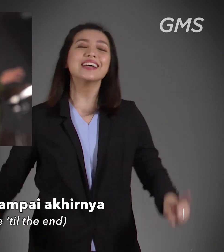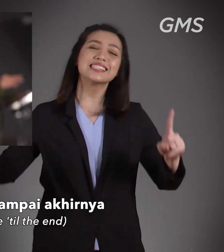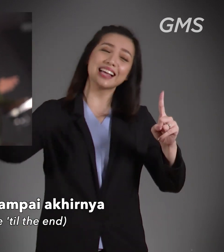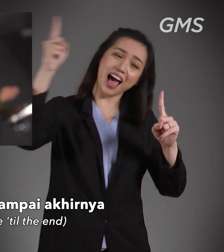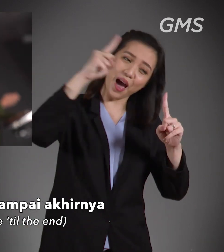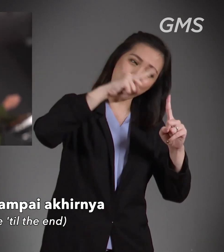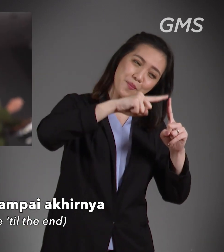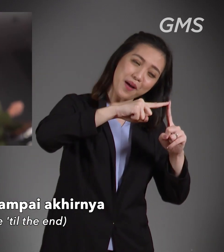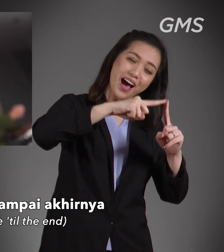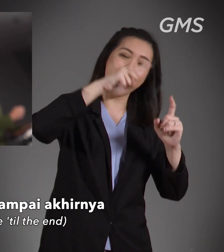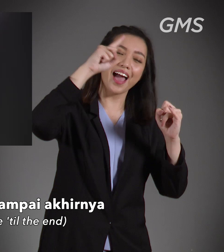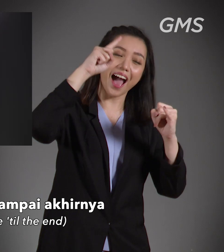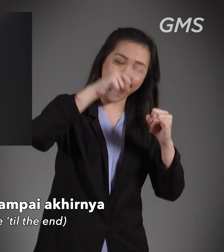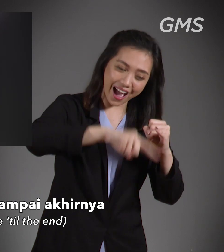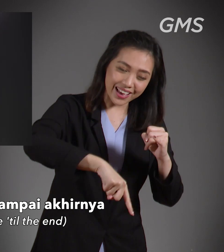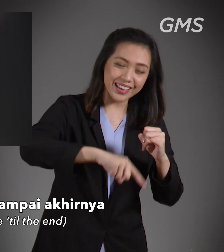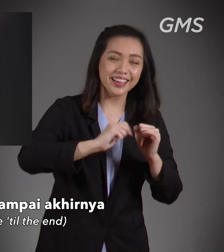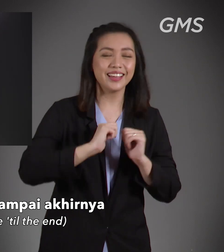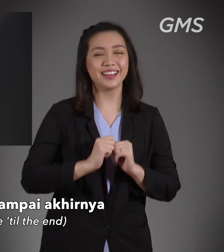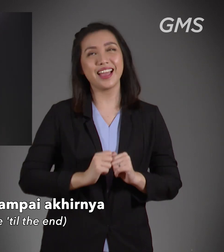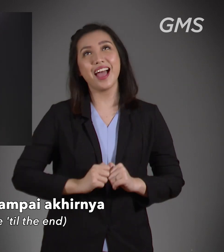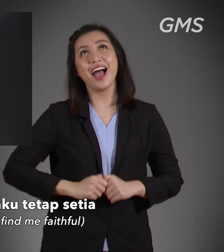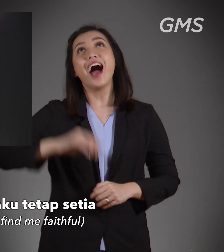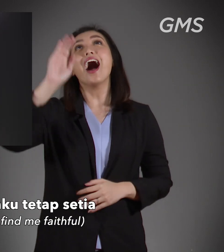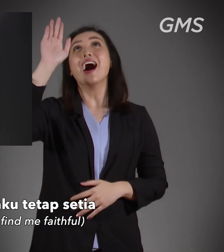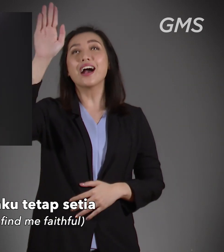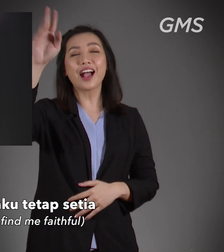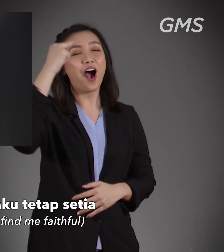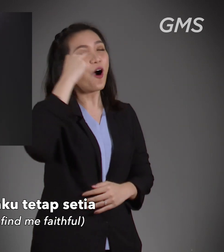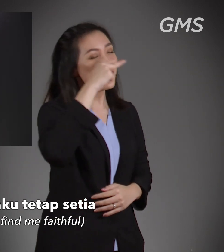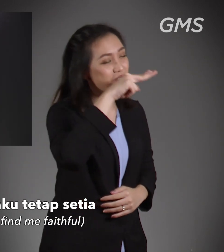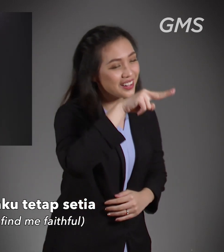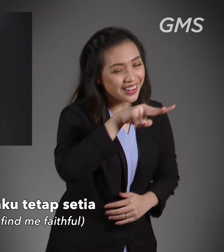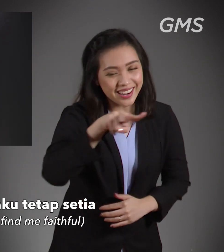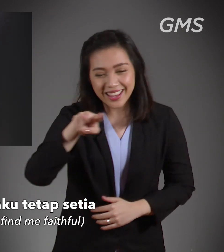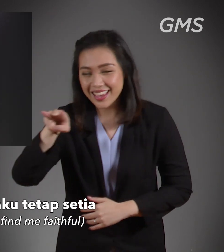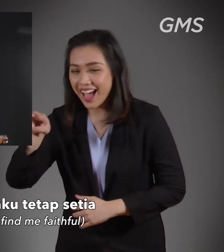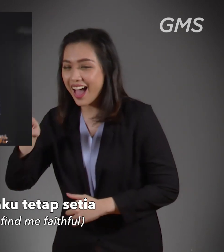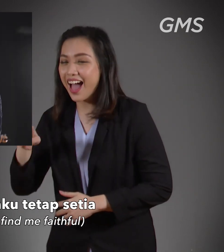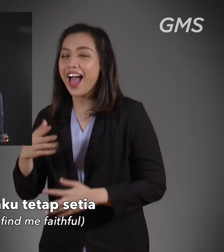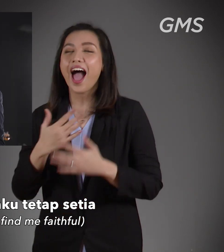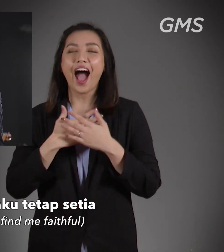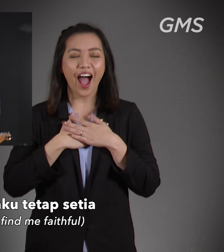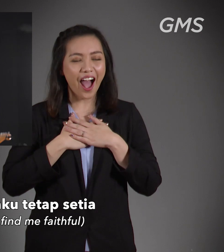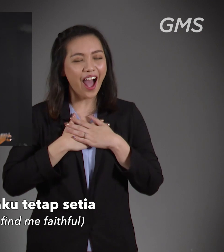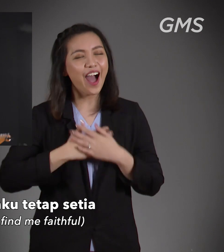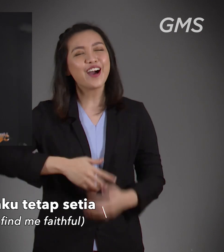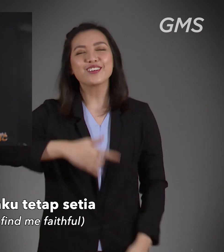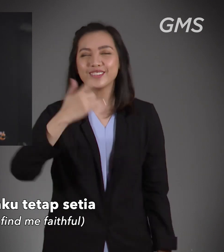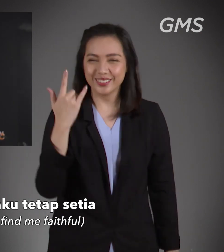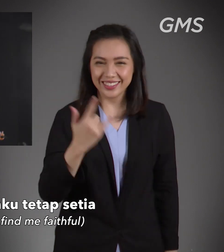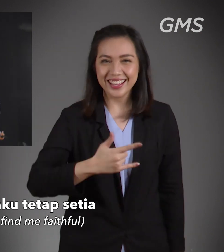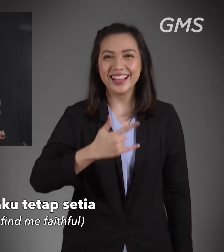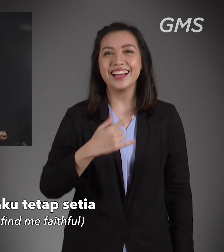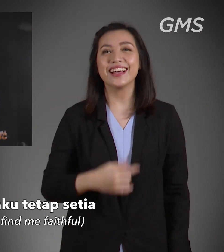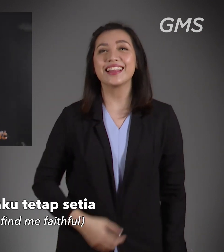berjuang sampai akhirnya. Kau dapati